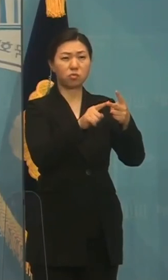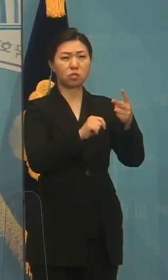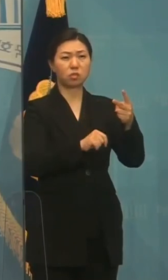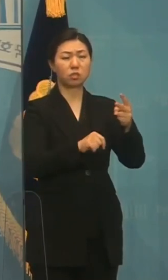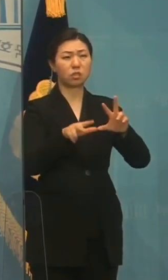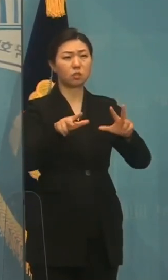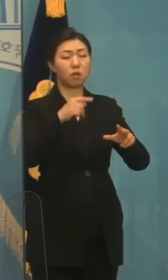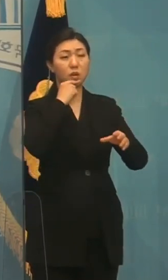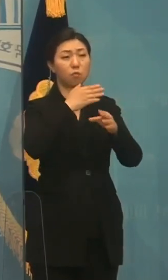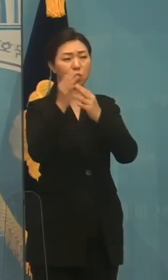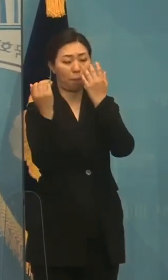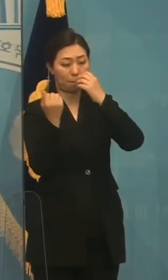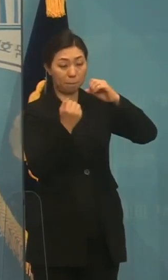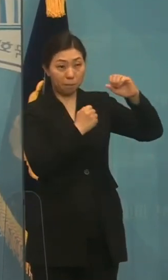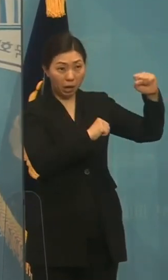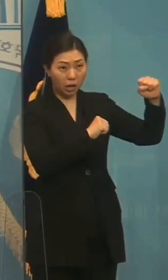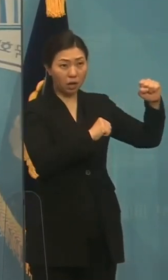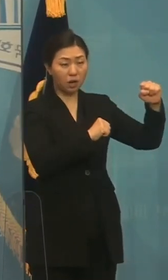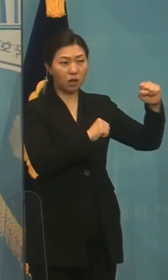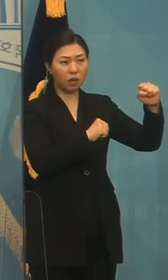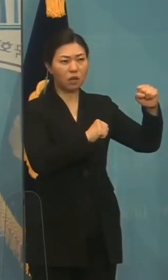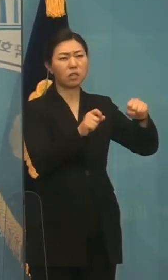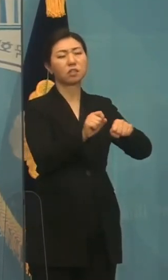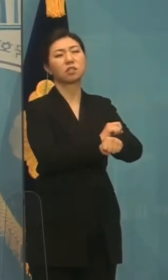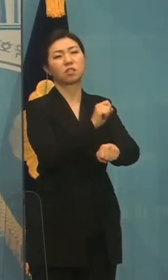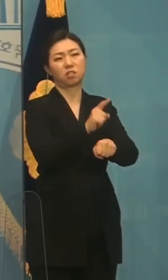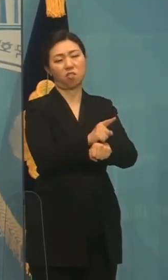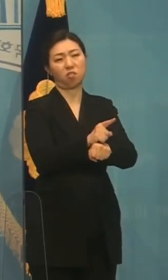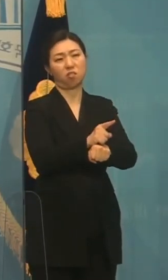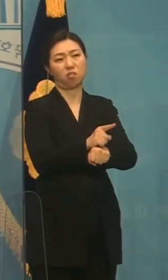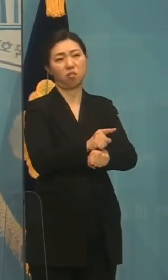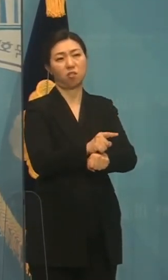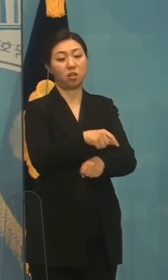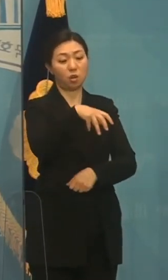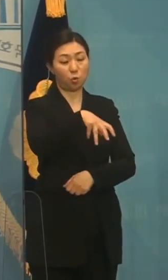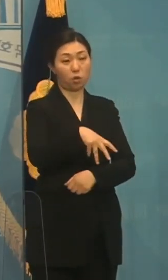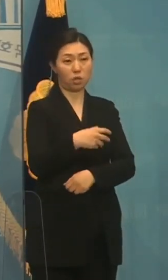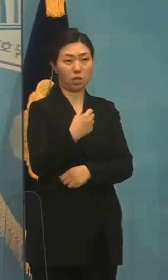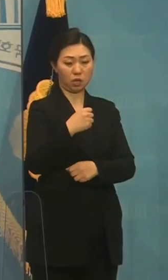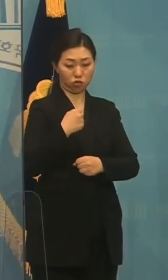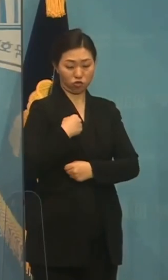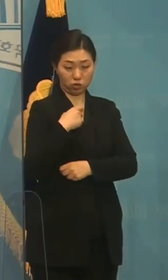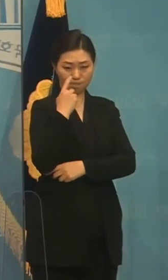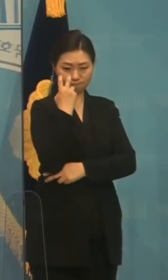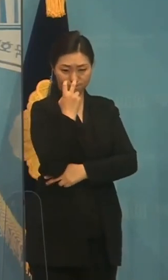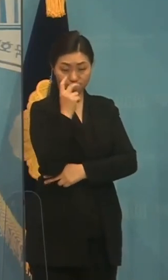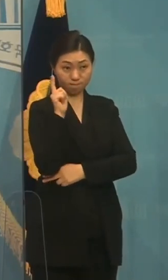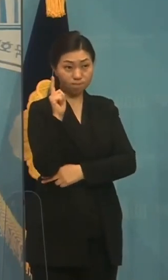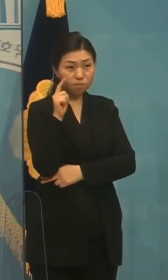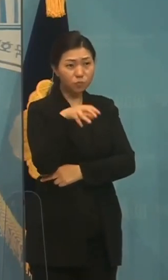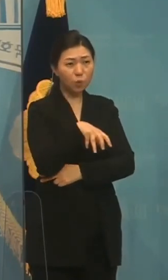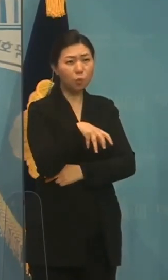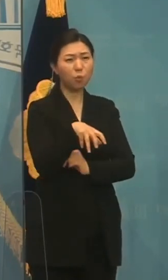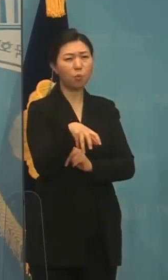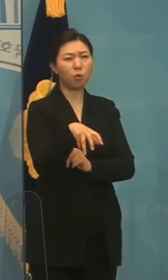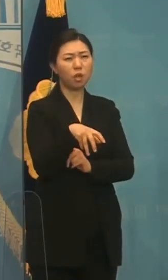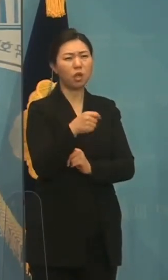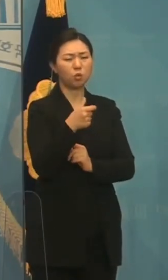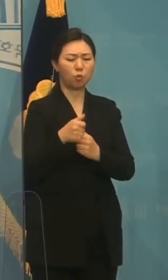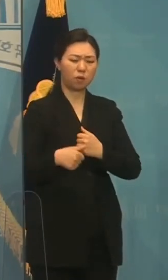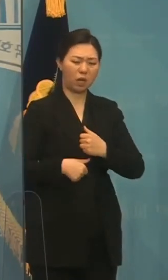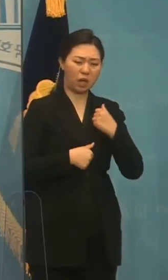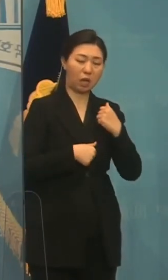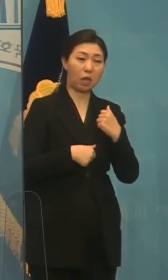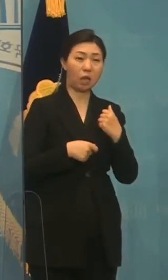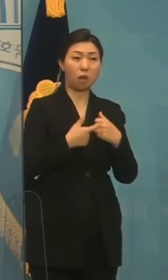이번 탈북기 순의 가장 중요한 특징입니다. 현장 경계부대의 일부분 경계작전의 제약업 부대에서의 조금 소홀함 이런